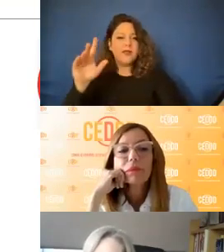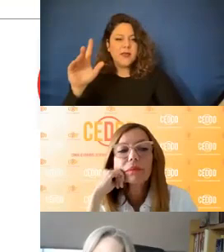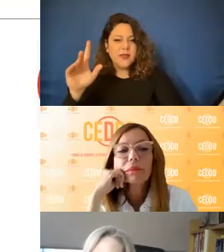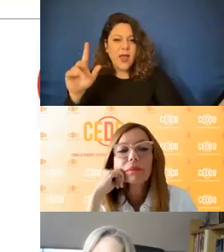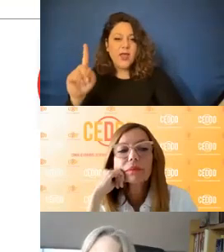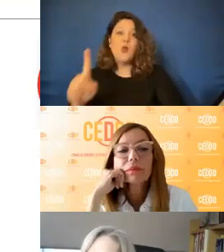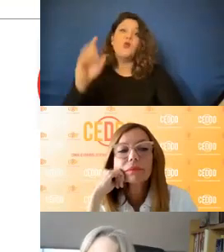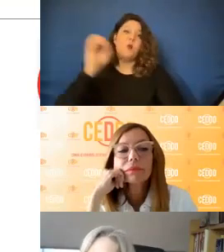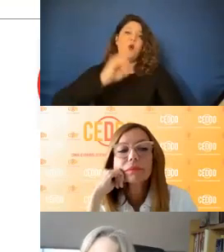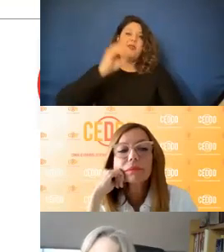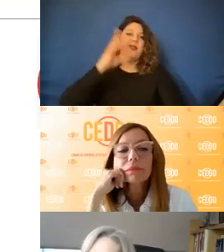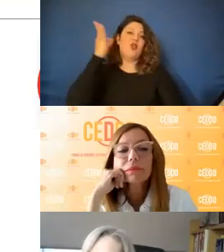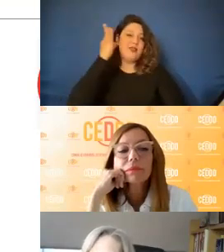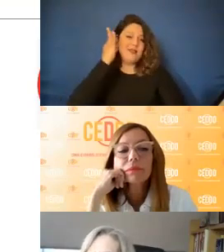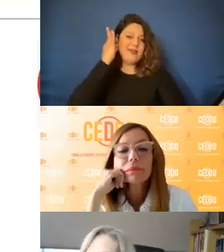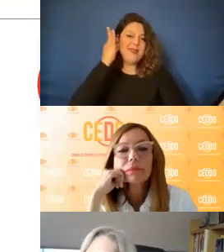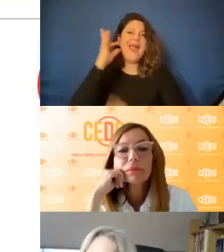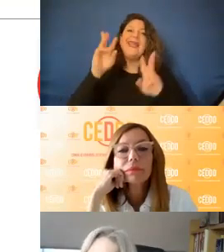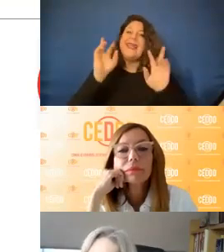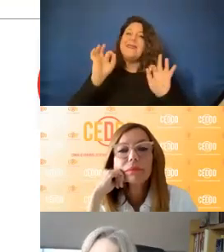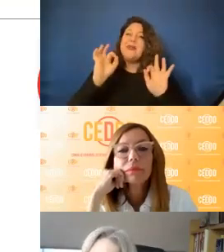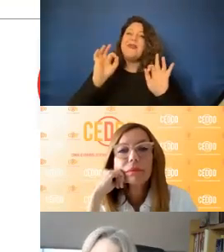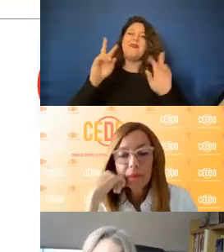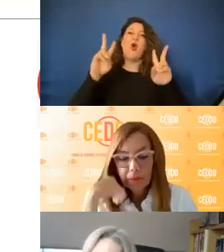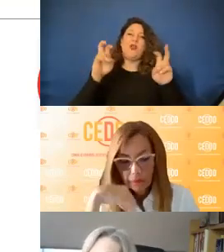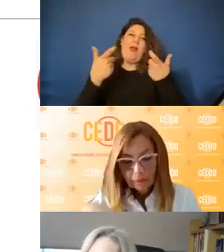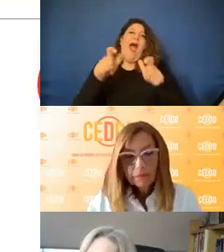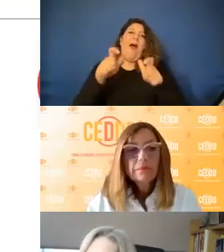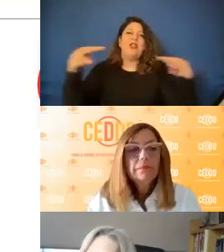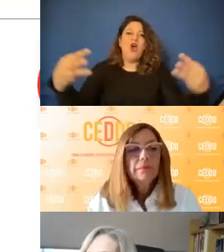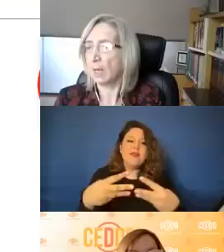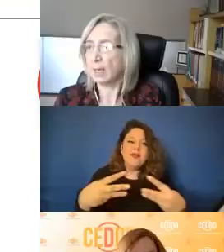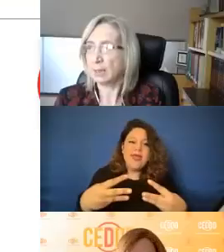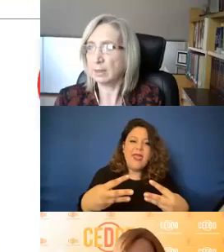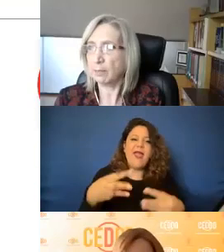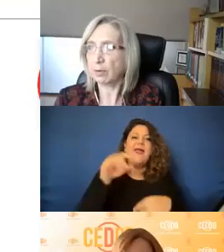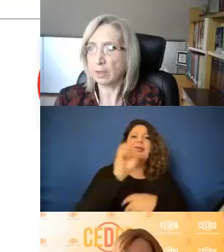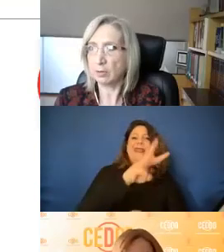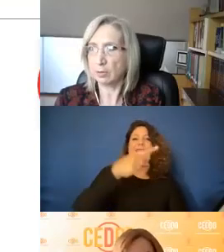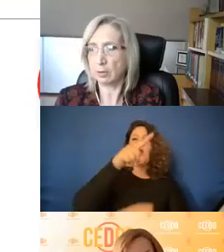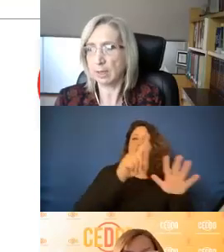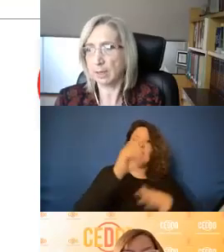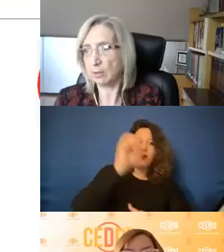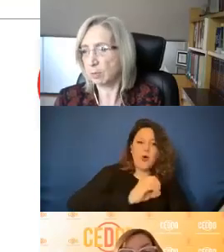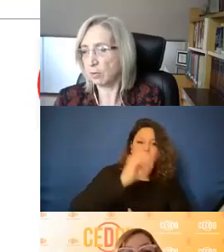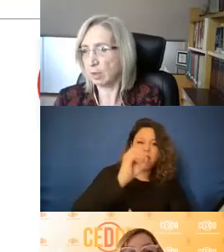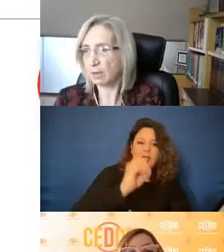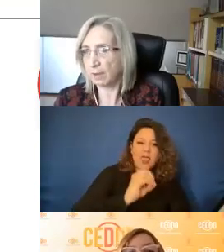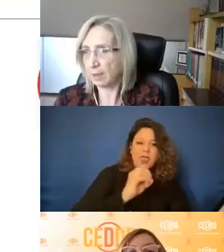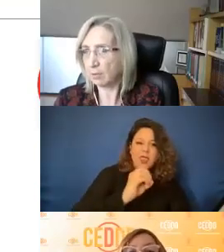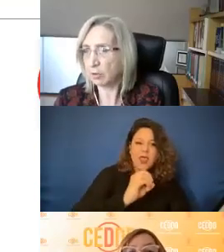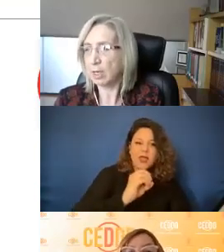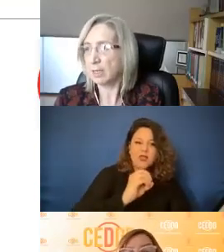las redes a un 30% de los niños y un 70% de las niñas. De estos, el 70% de los